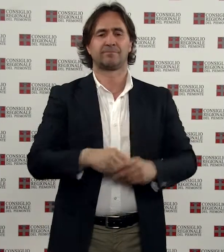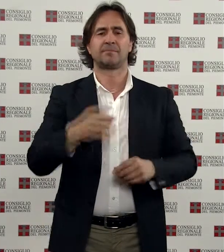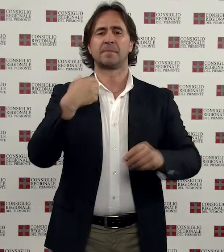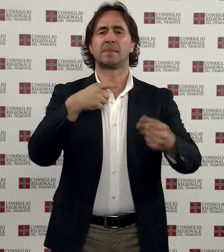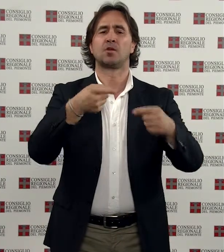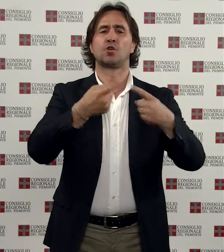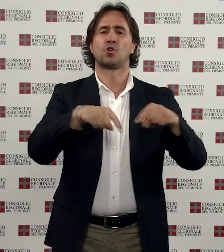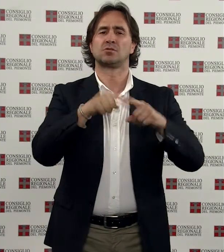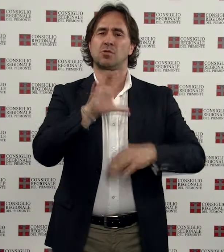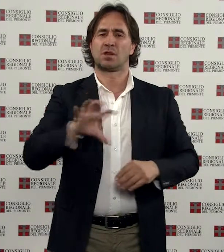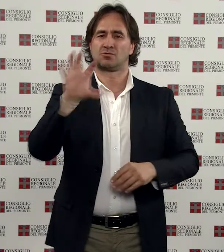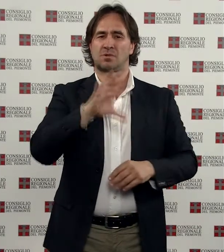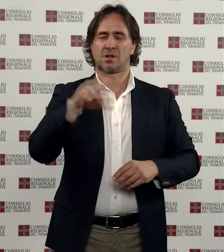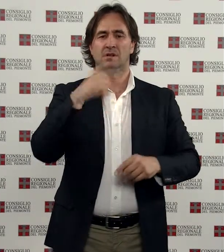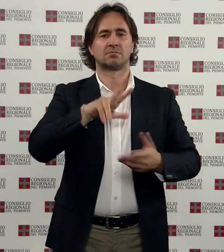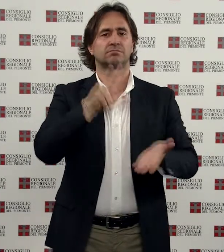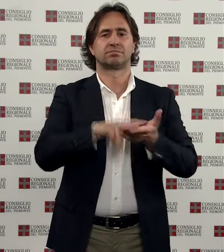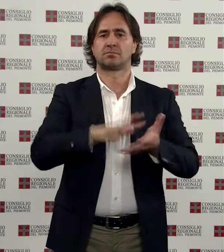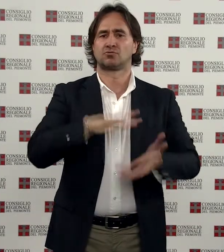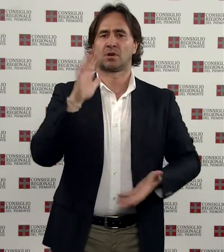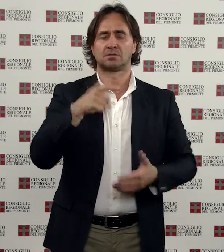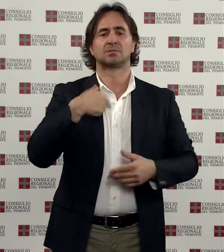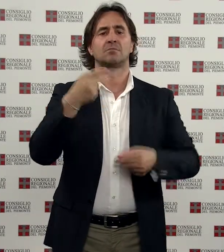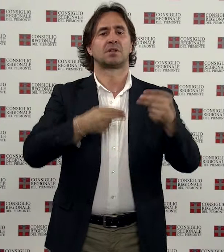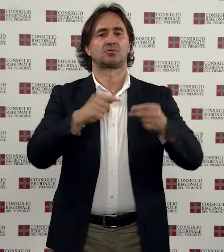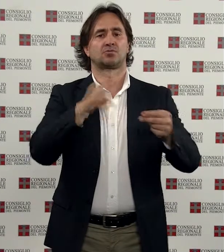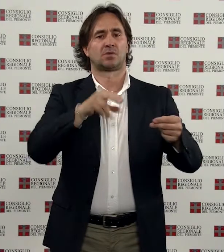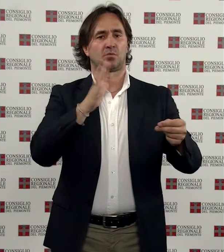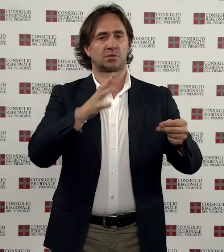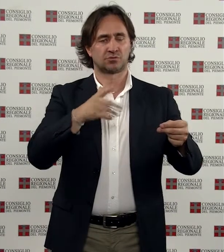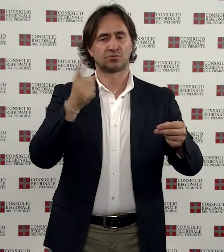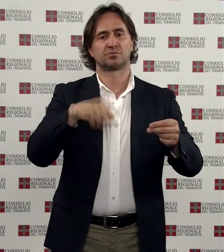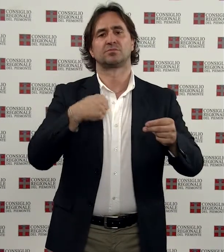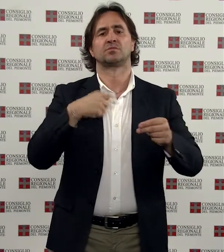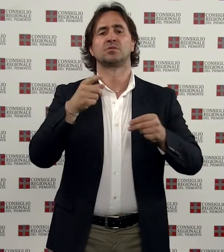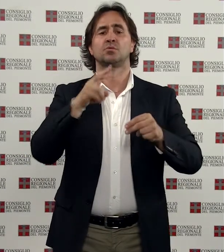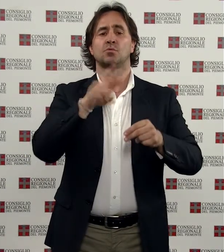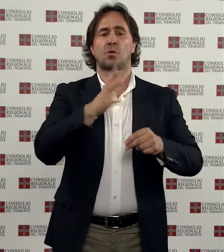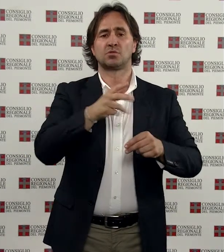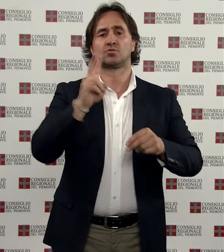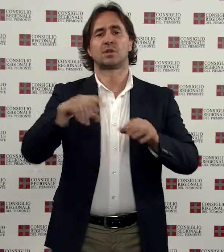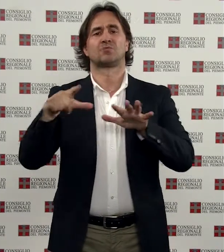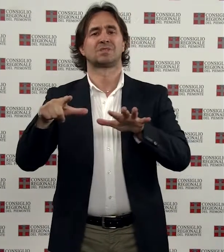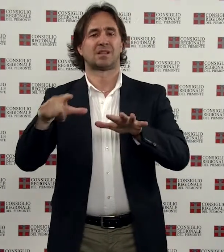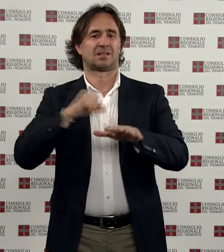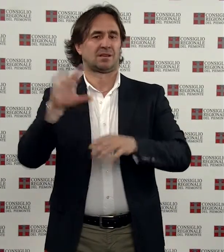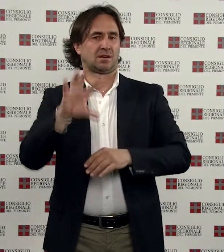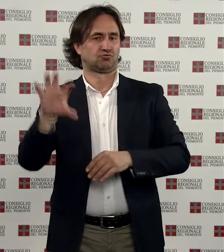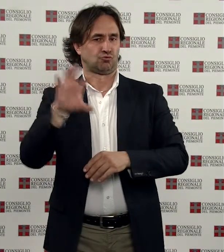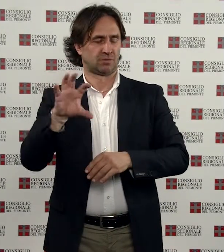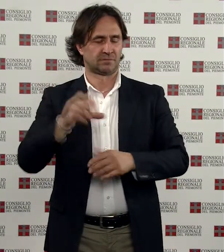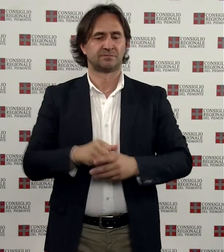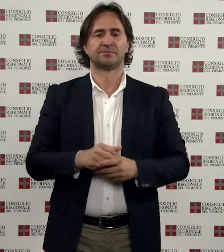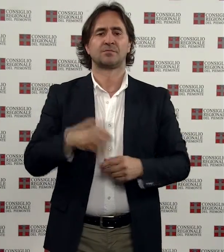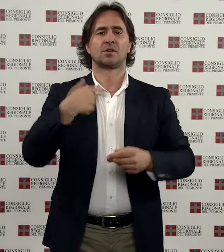Consiglio regionale ha approvato a maggioranza il bilancio 2015 e il pluriennale 2015-2017 della Regione. Sono stati